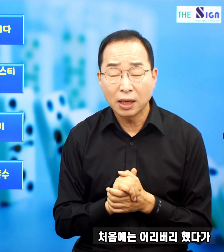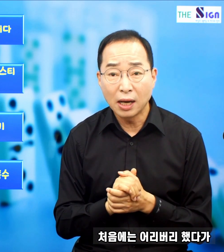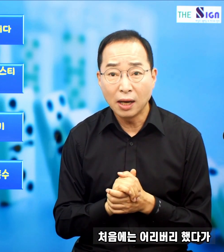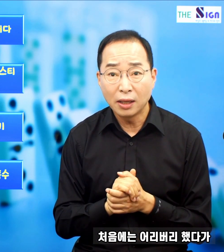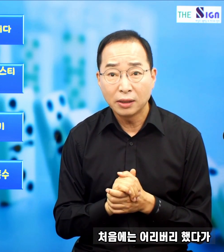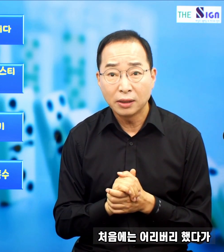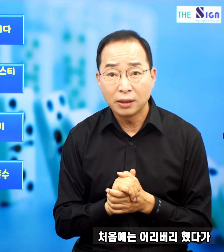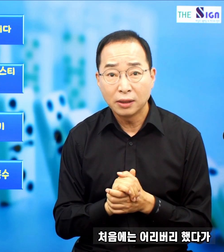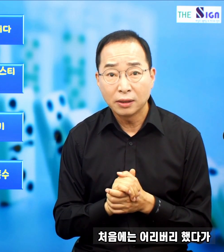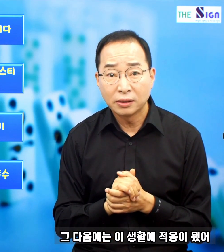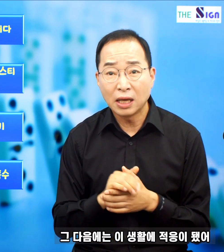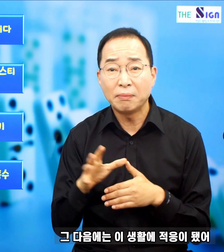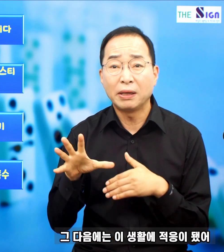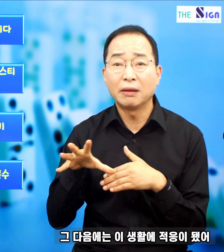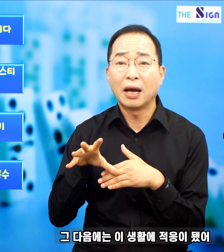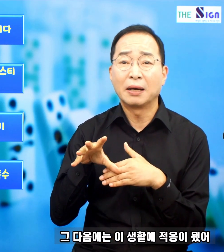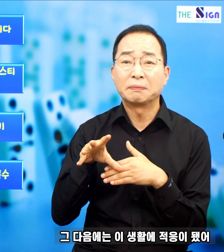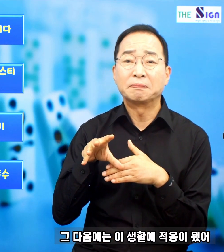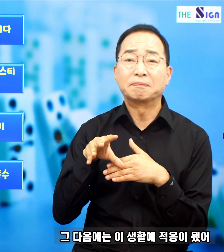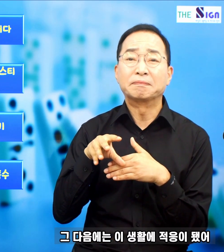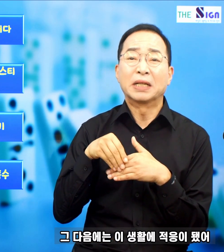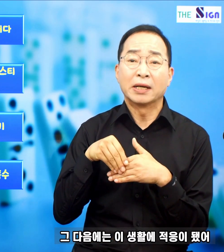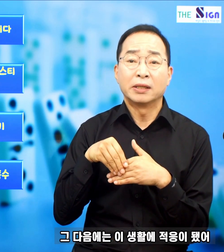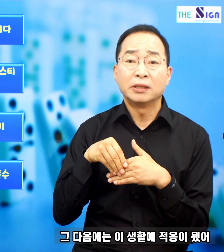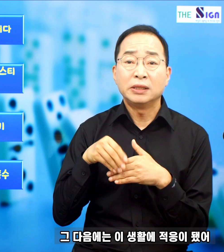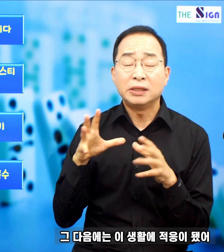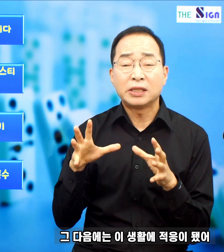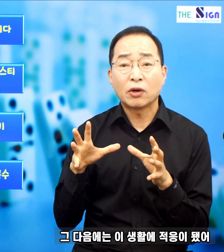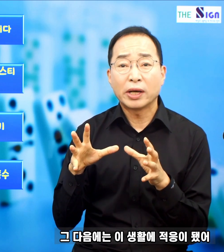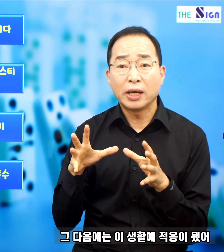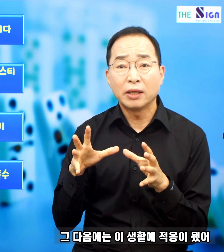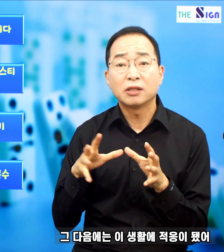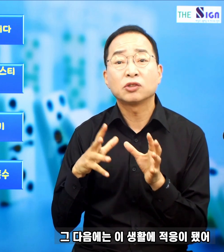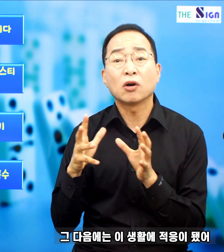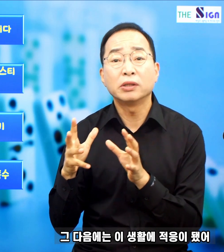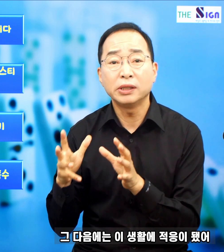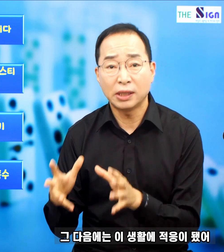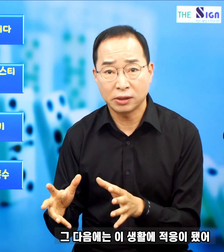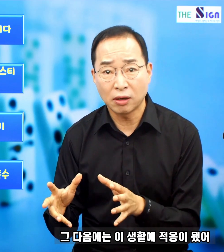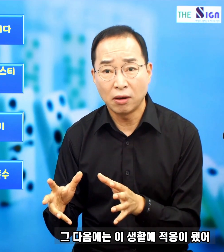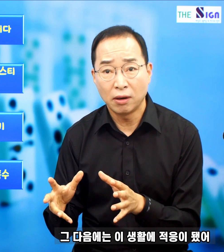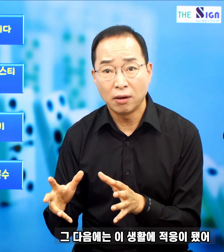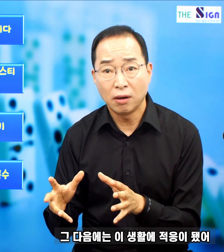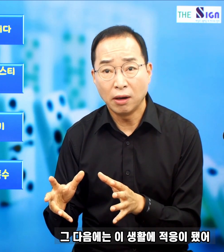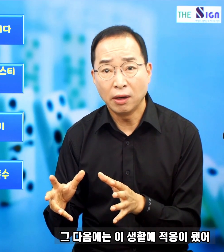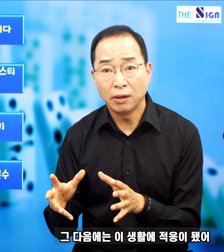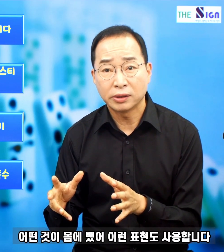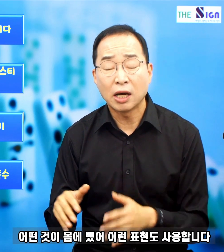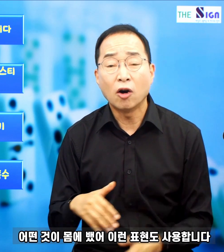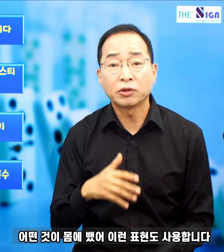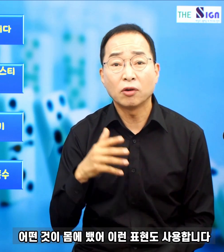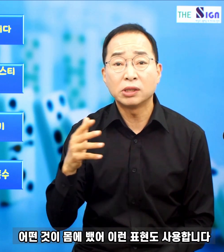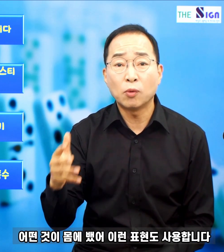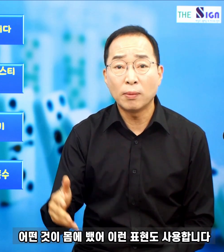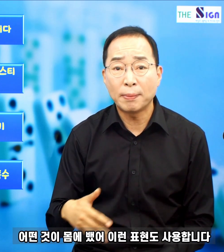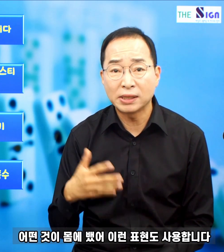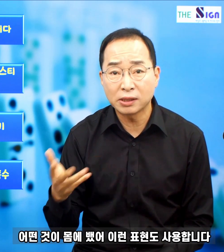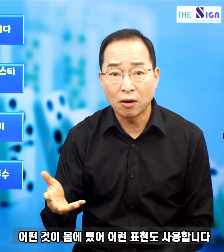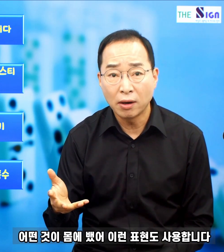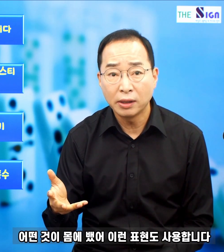어리버리했다가 그 다음에는 이 생활에 적응이 됐어. 자, 어떤 것이 몸에 뱄어.